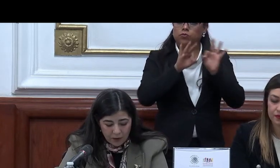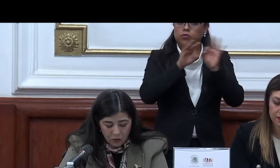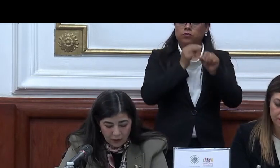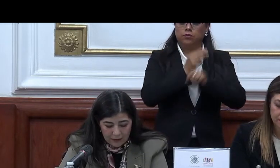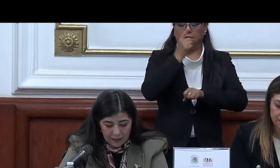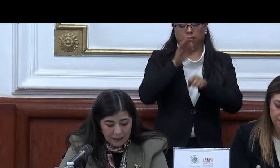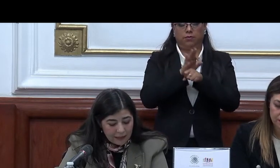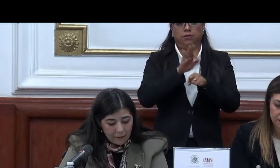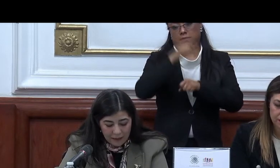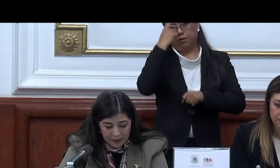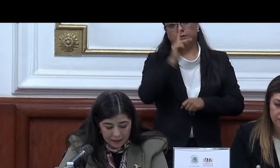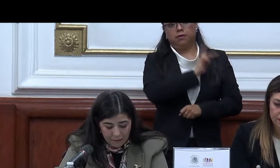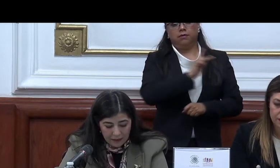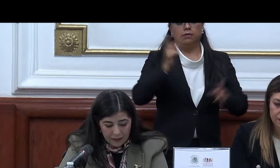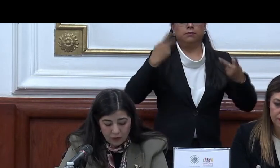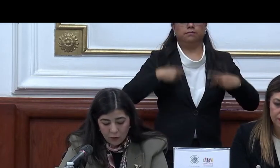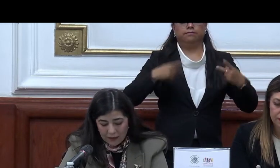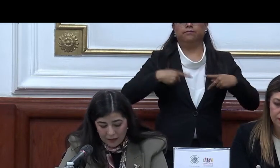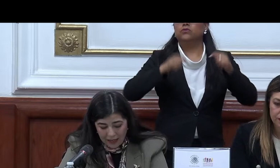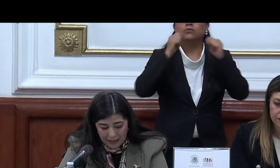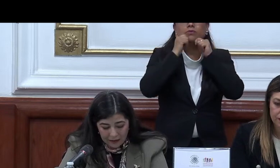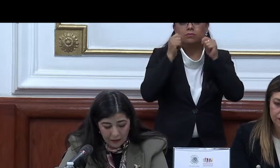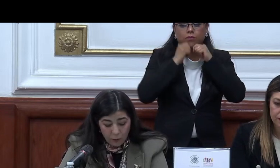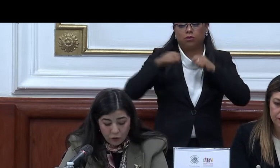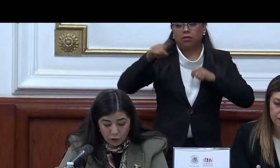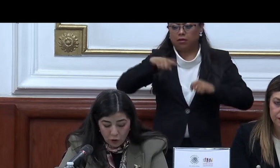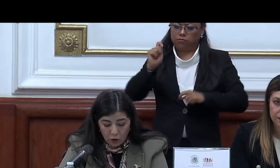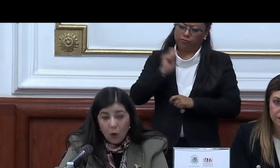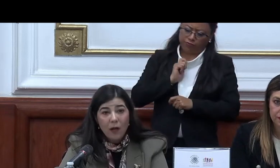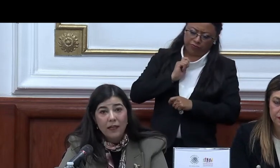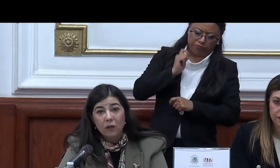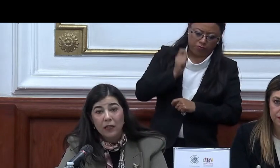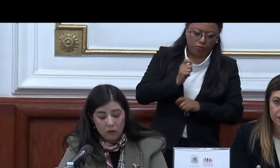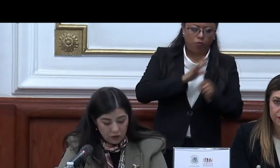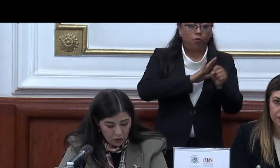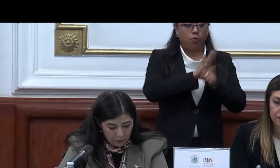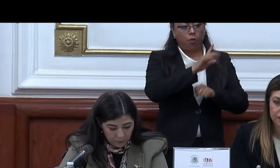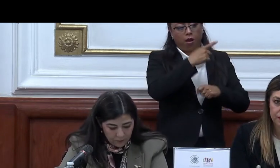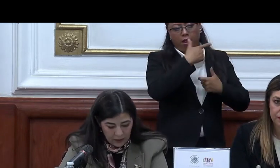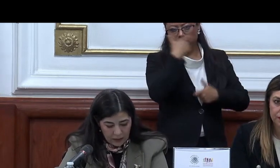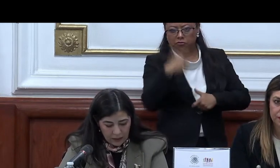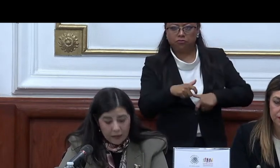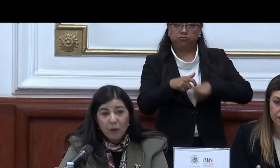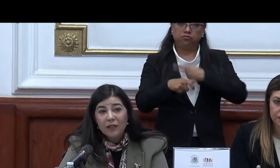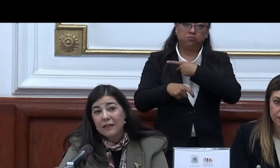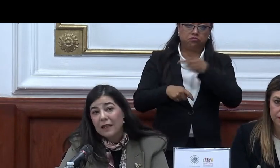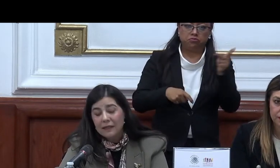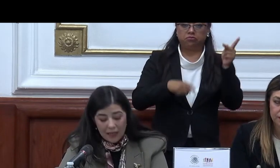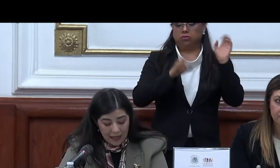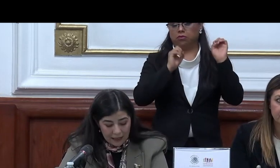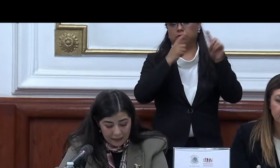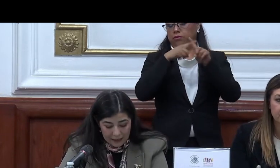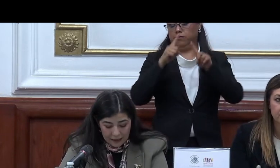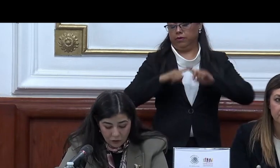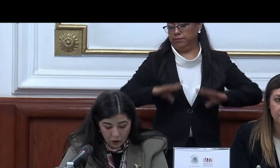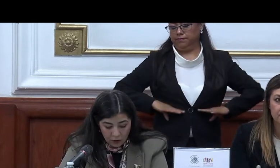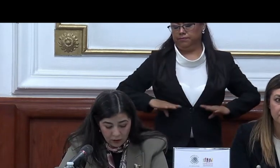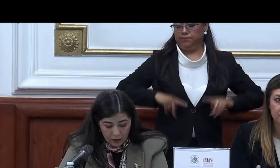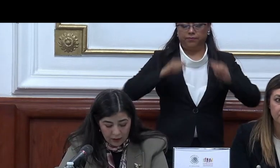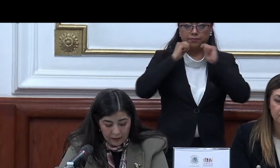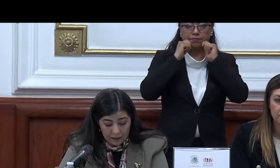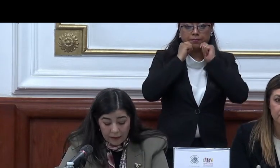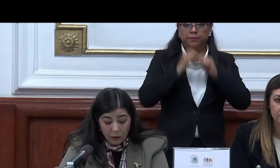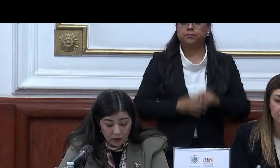las personas independientemente de su identidad, posición o cualquier otra condición. La importancia de esta